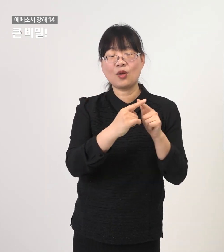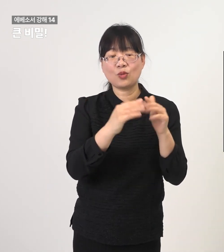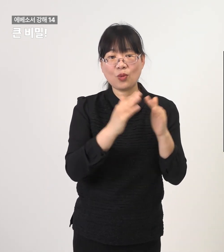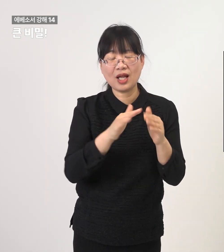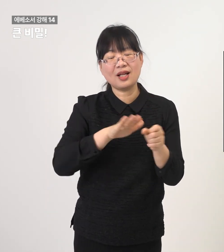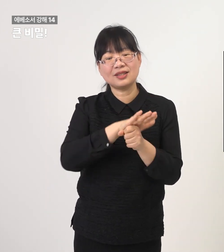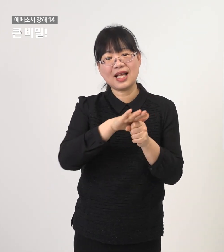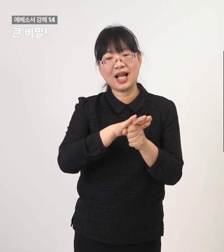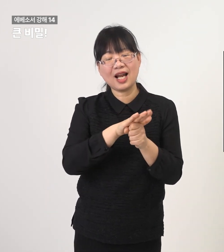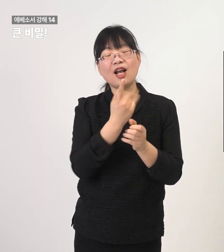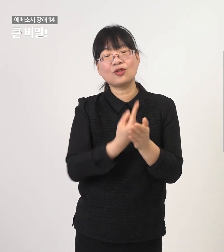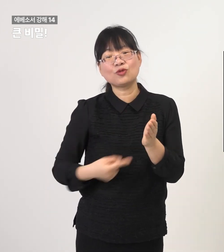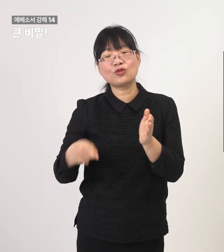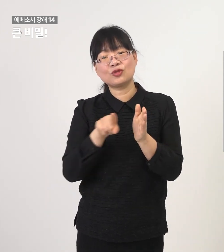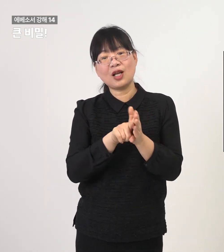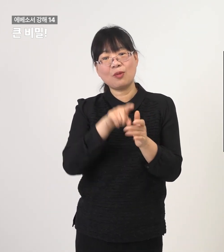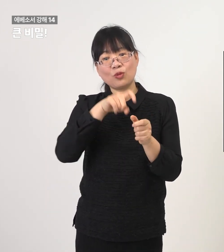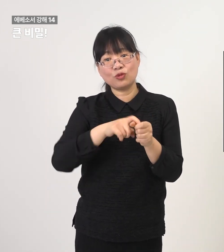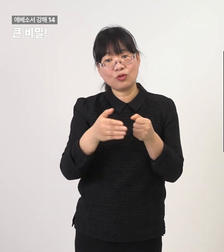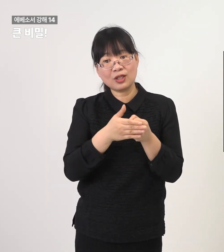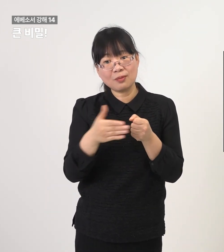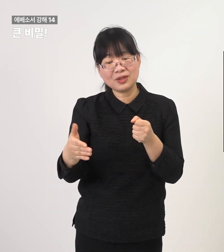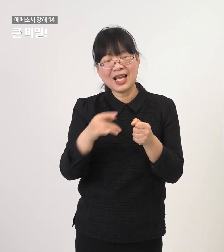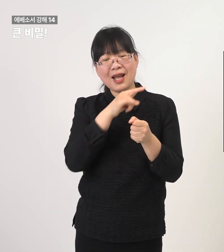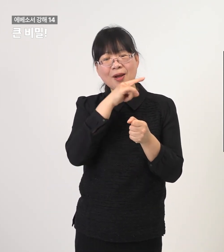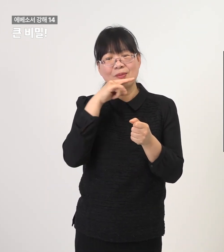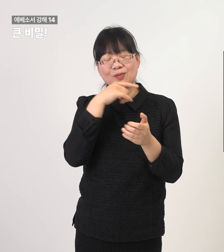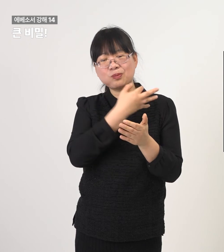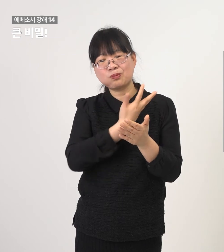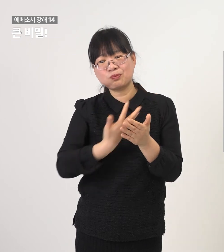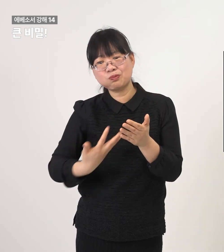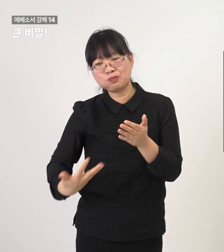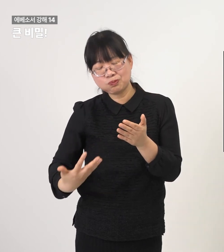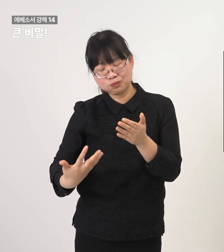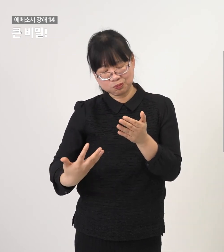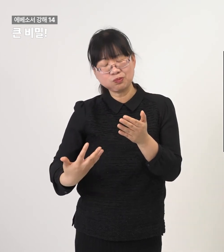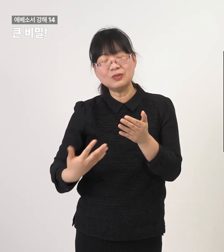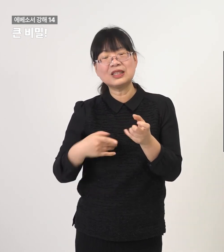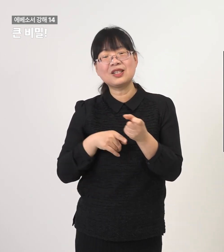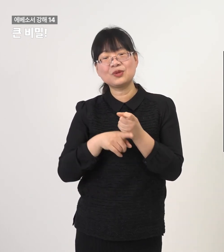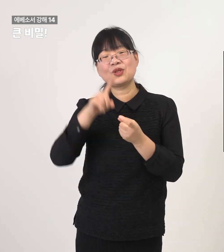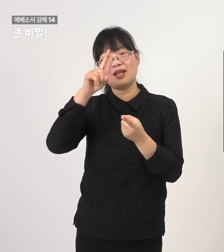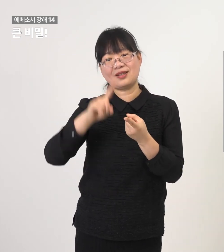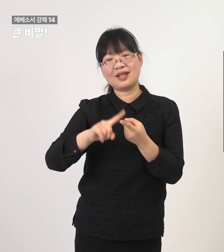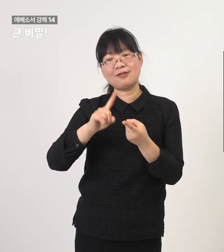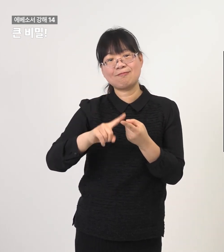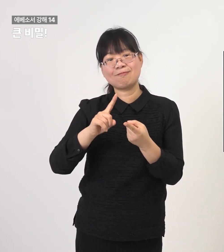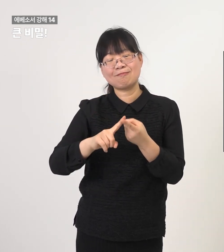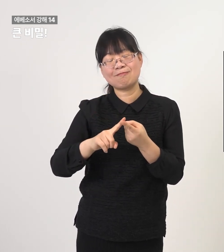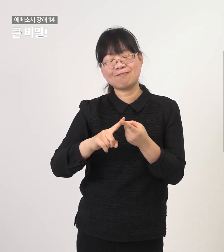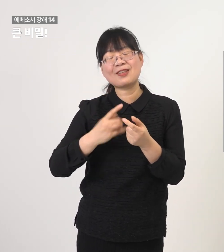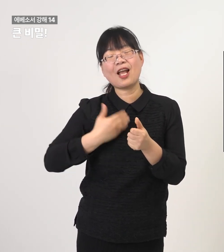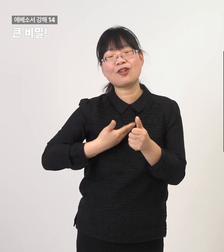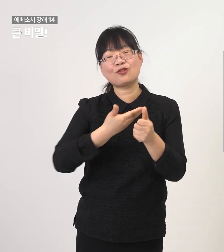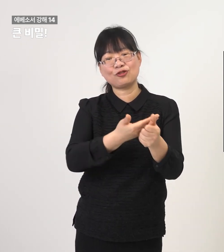교회를 사랑하기 위해서 피를 흘려야만 하는가에 대한